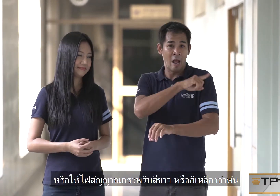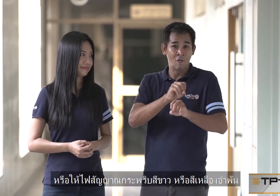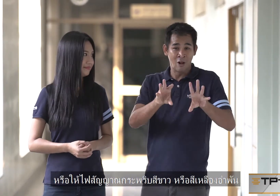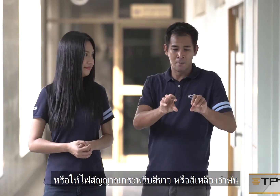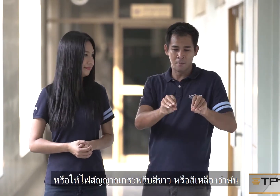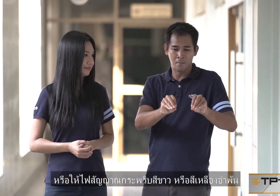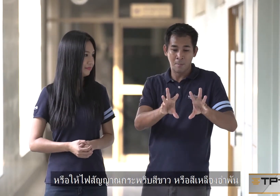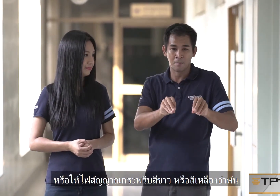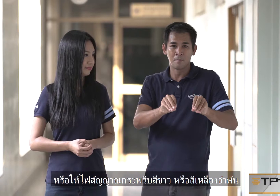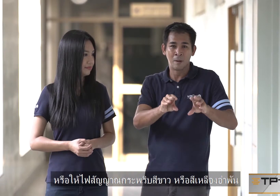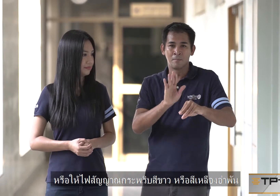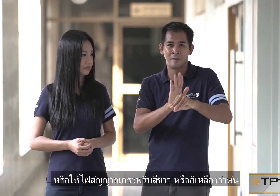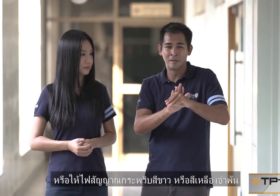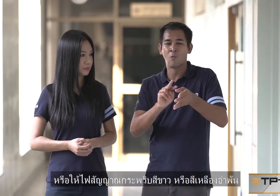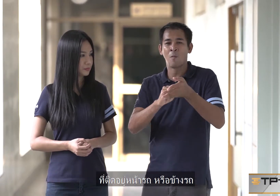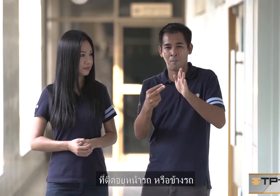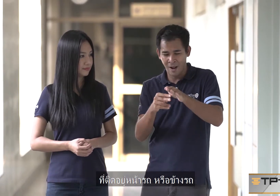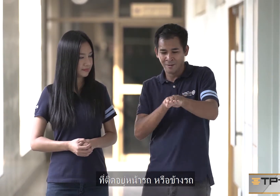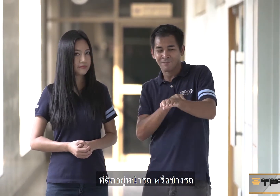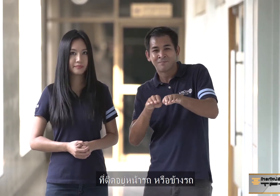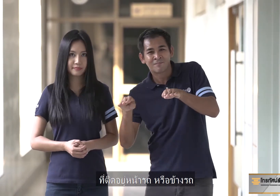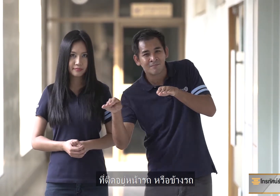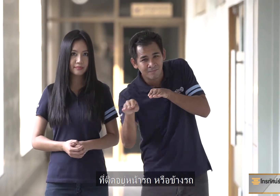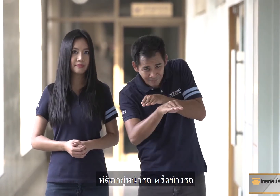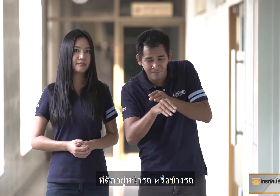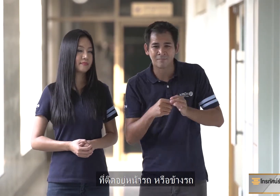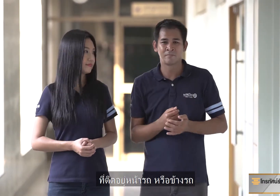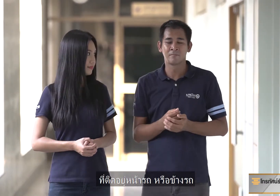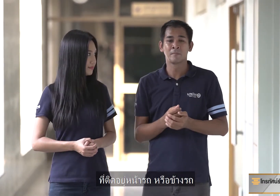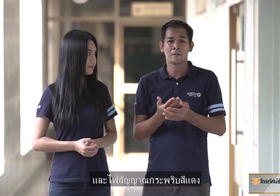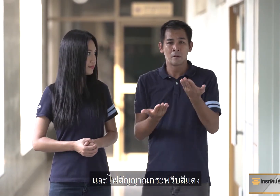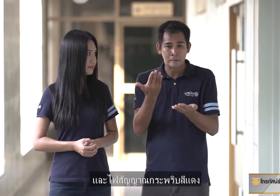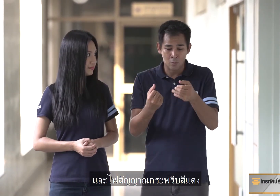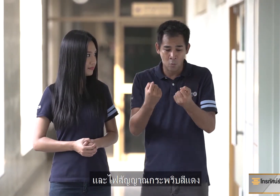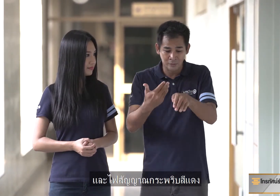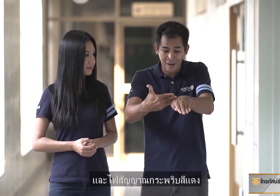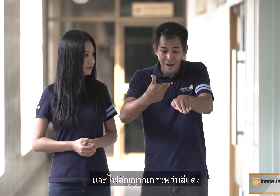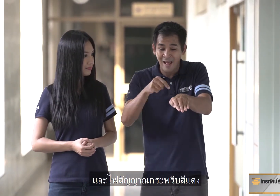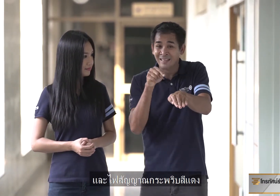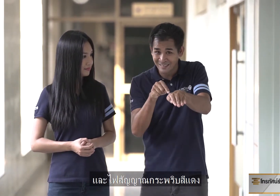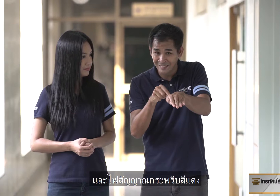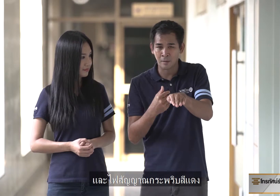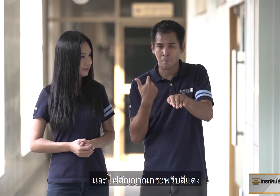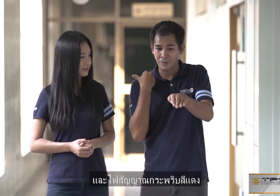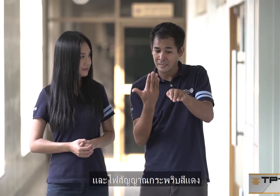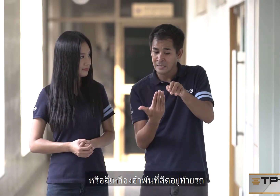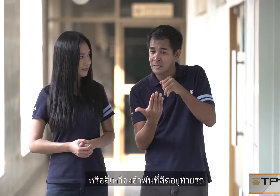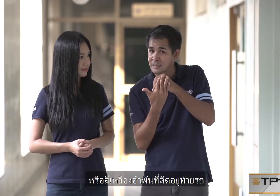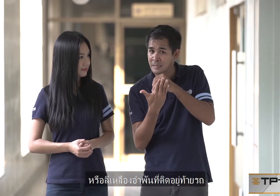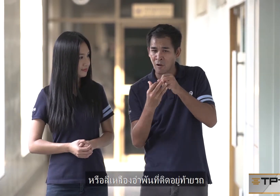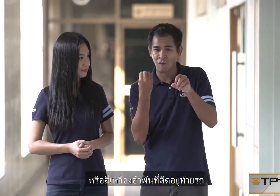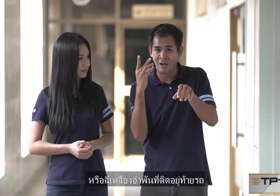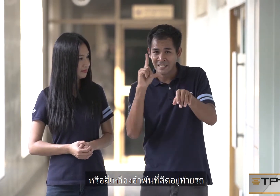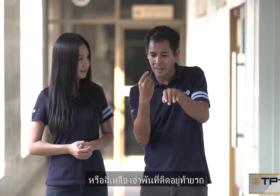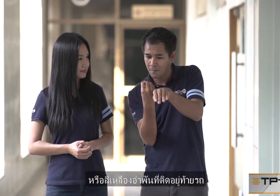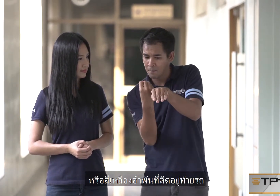พริบสีขาวหรือสีเหลืองอำพันที่ติดอยู่หน้ารถหรือข้างรถ และไฟสัญญาณกระพริบสีแดงหรือสีเ